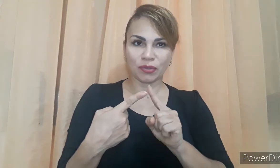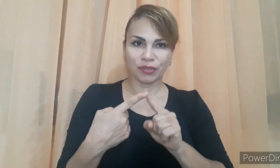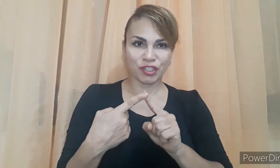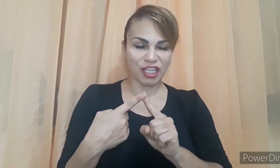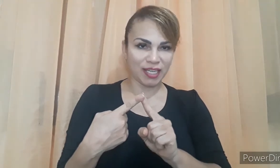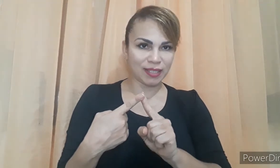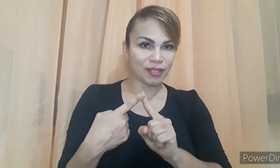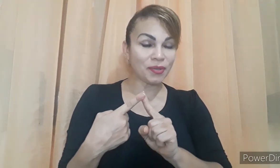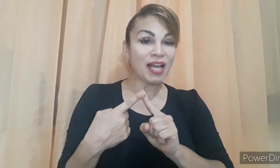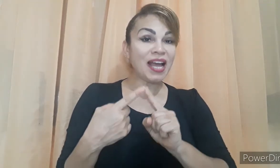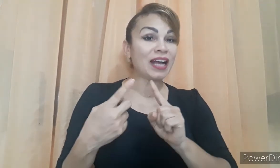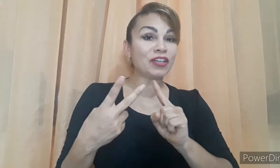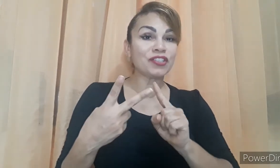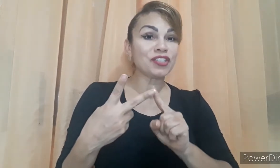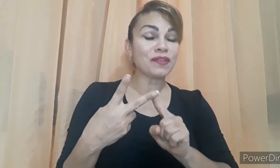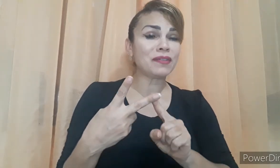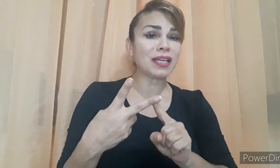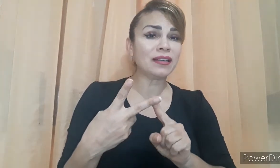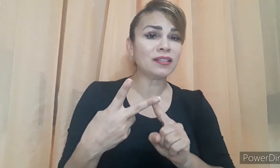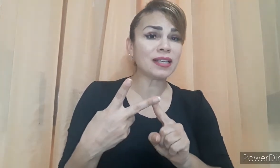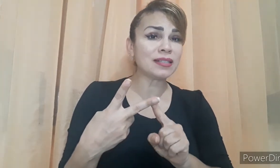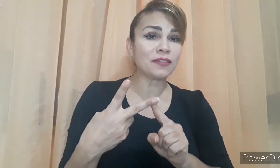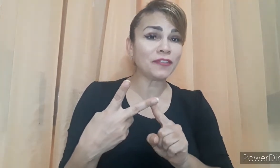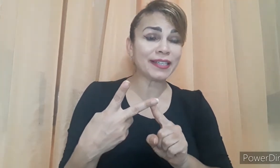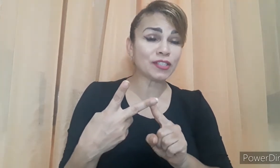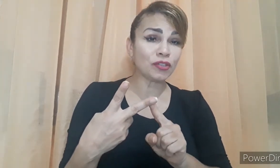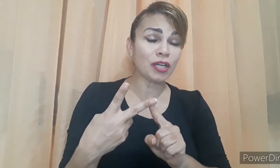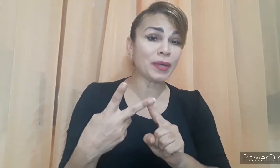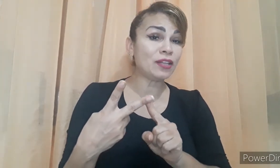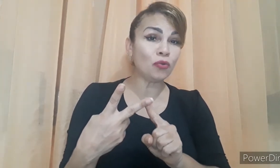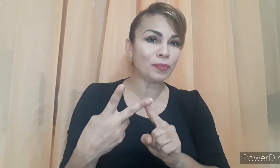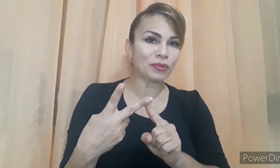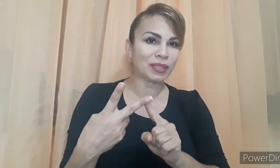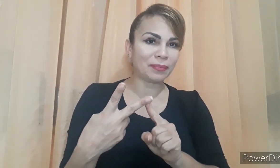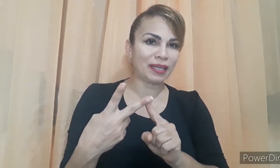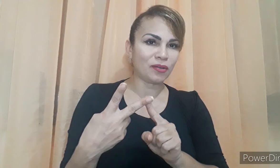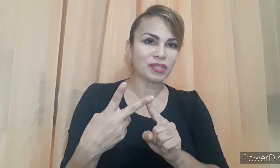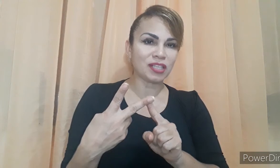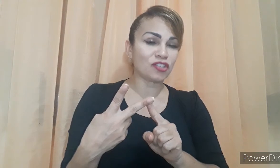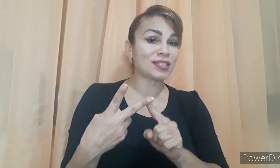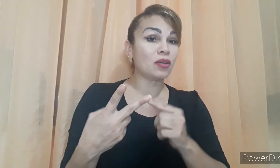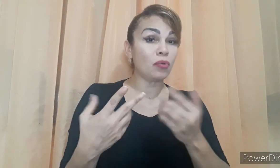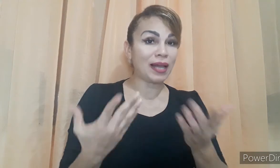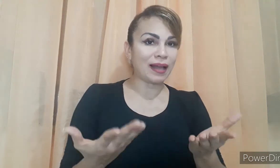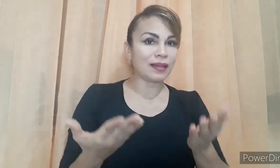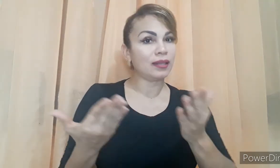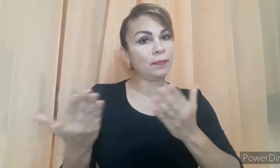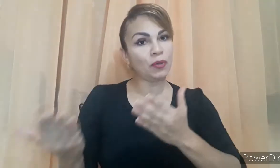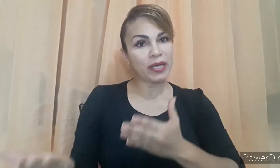em gênero, agora a gente vai ver que eles não flexionam em número também, ou seja, singular e